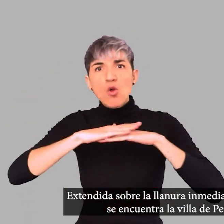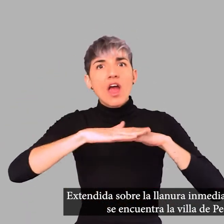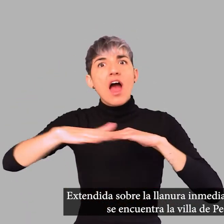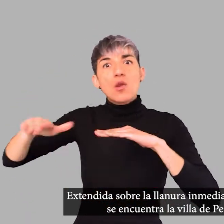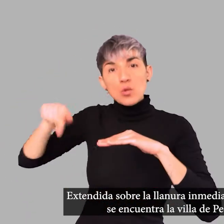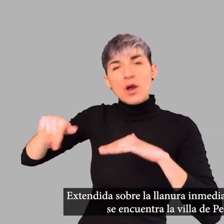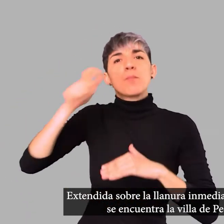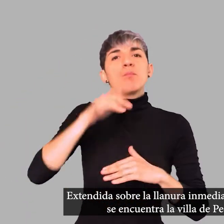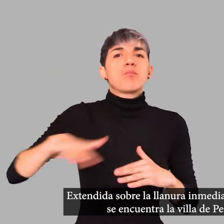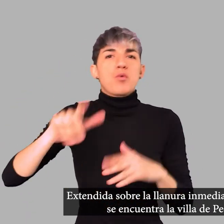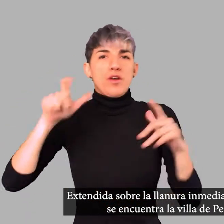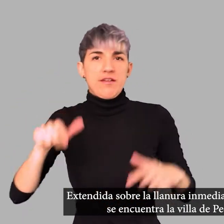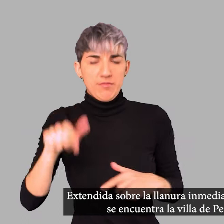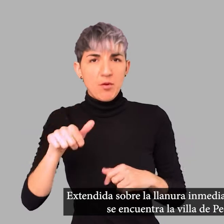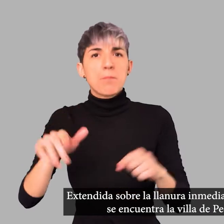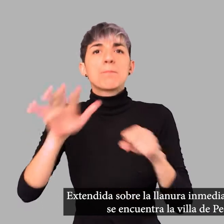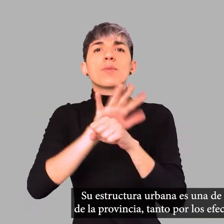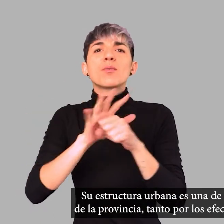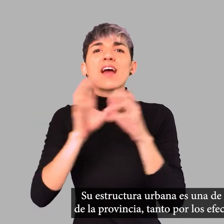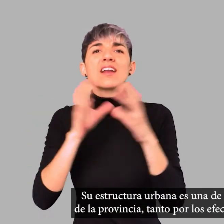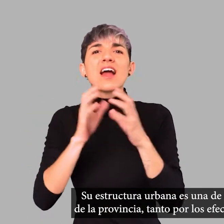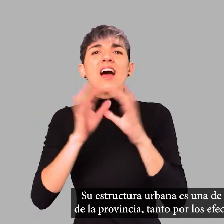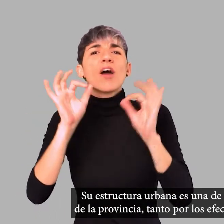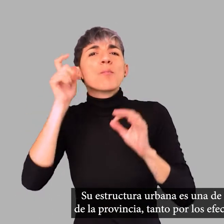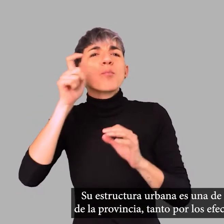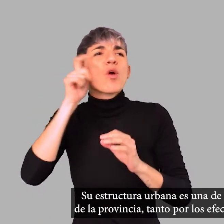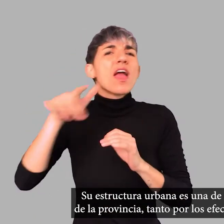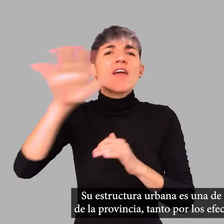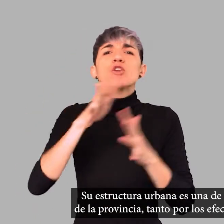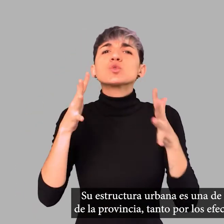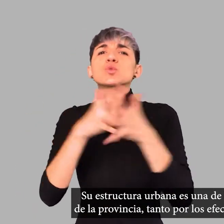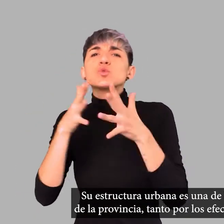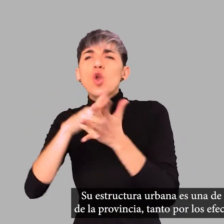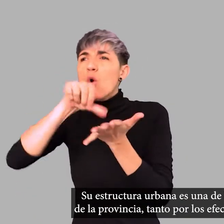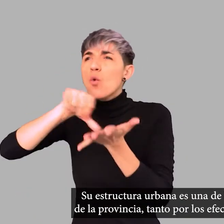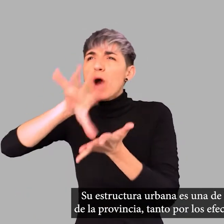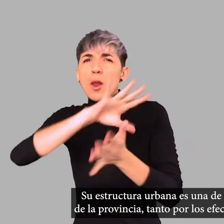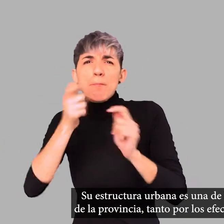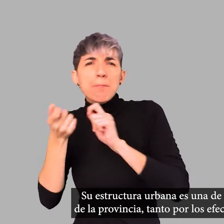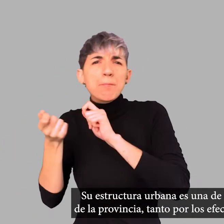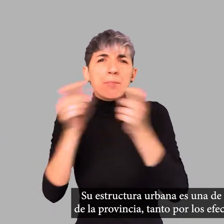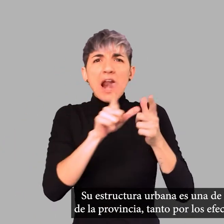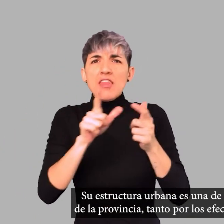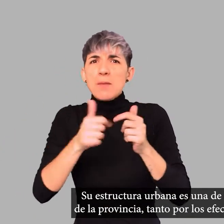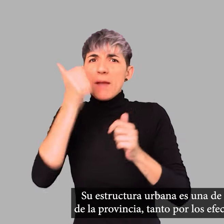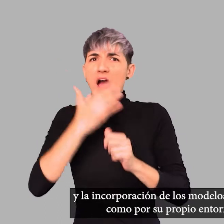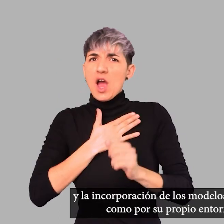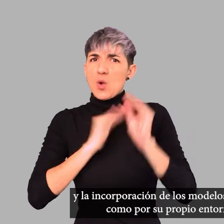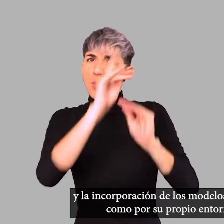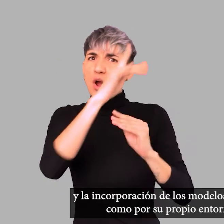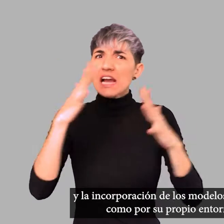se encuentra la Villa de Pedro Martínez. Su estructura urbana es una de las más castellanas de la provincia, tanto por